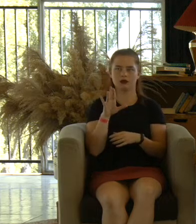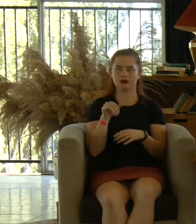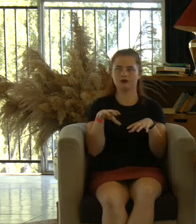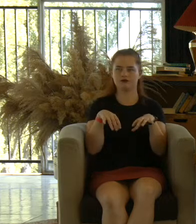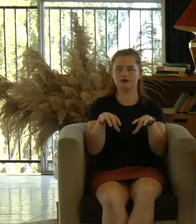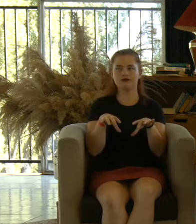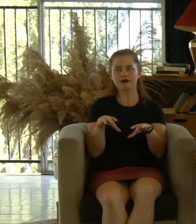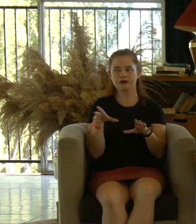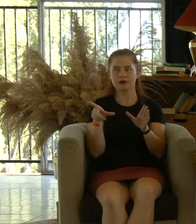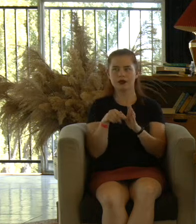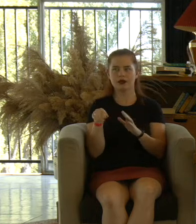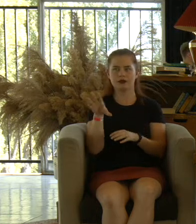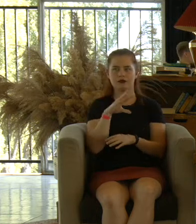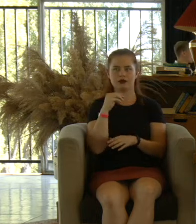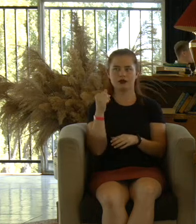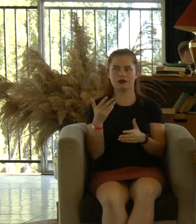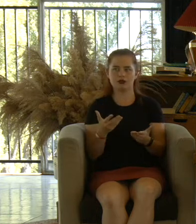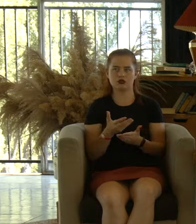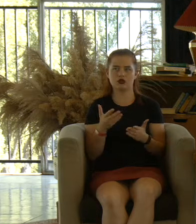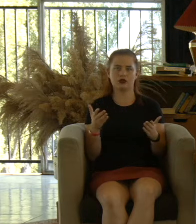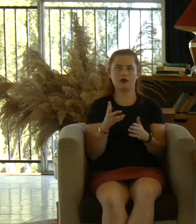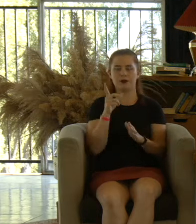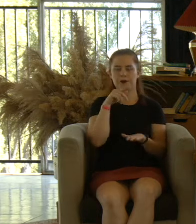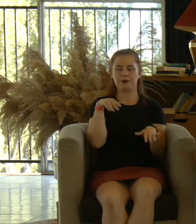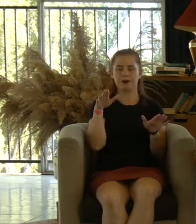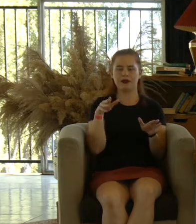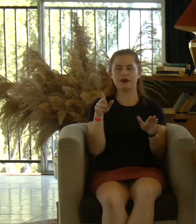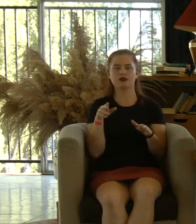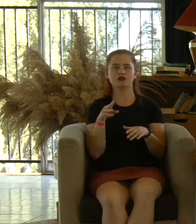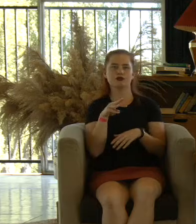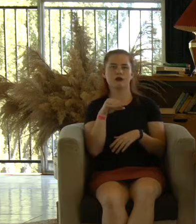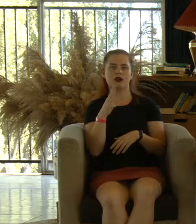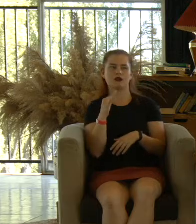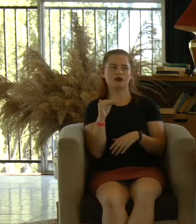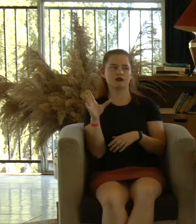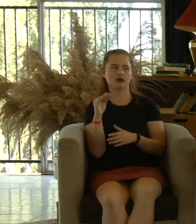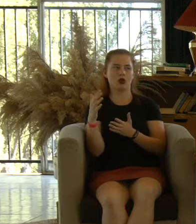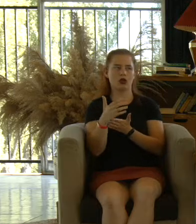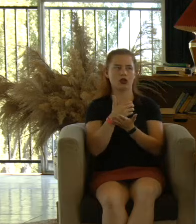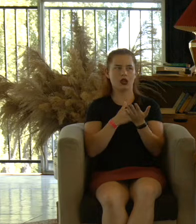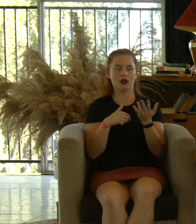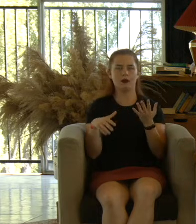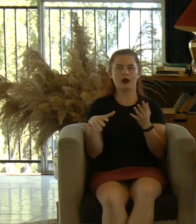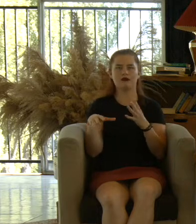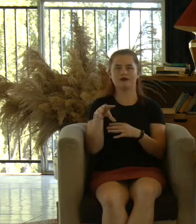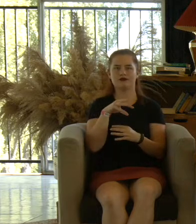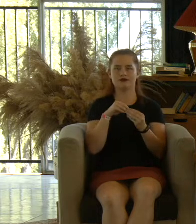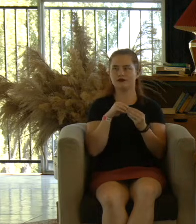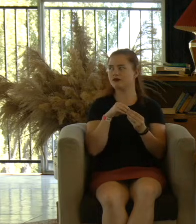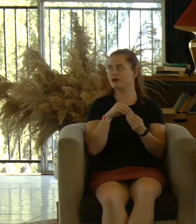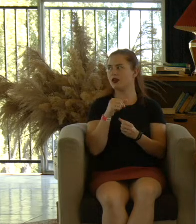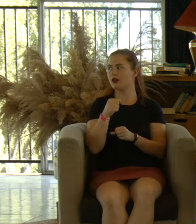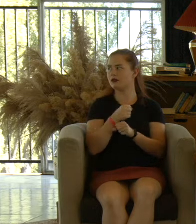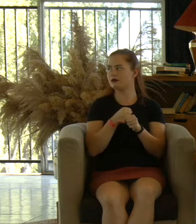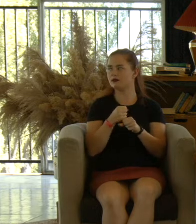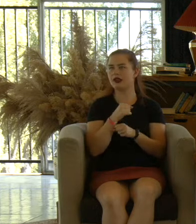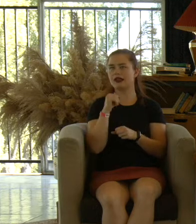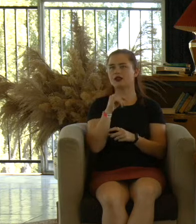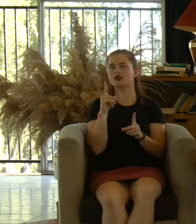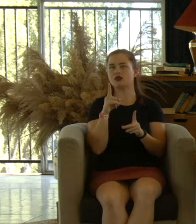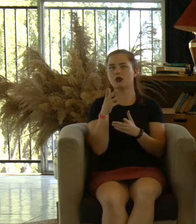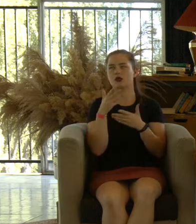были, ну, опять же, там птички, мышки и так далее, все это собрали, вместе переработали, и что-то у